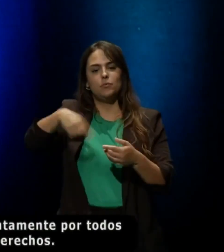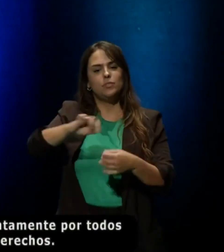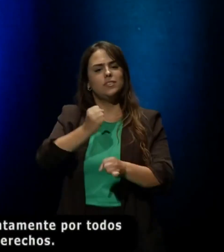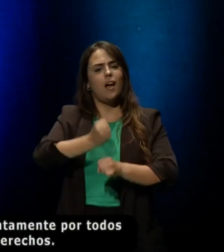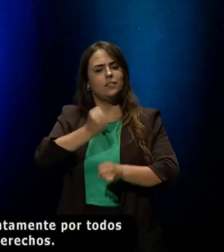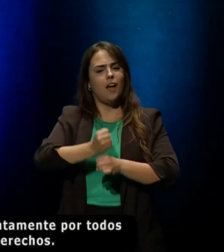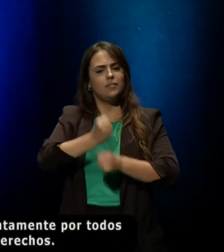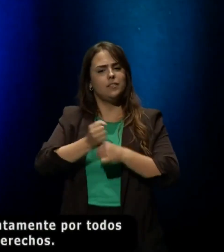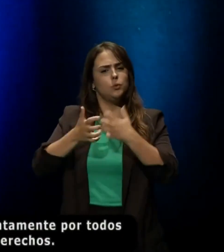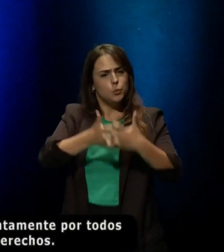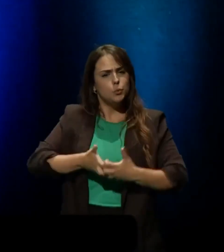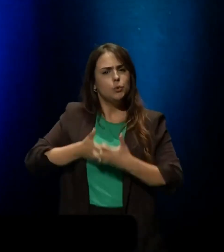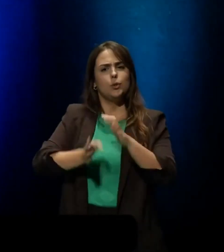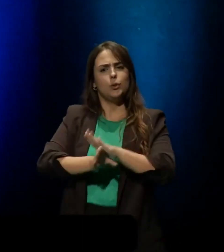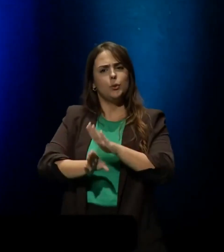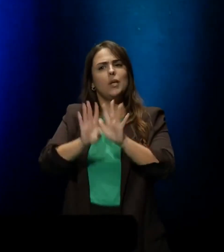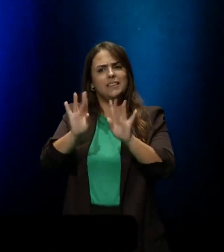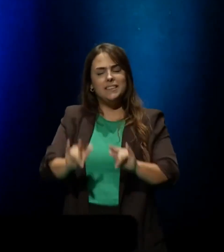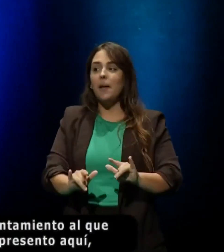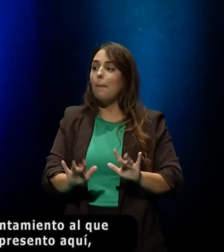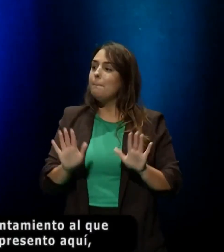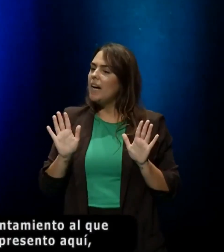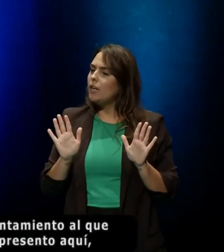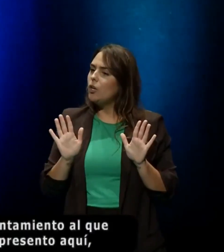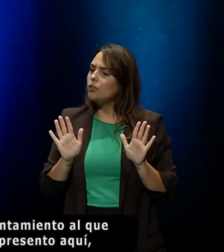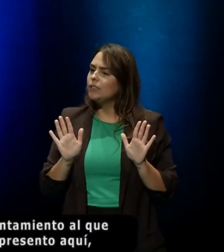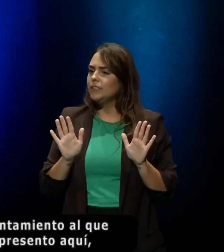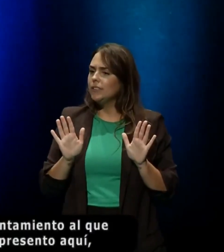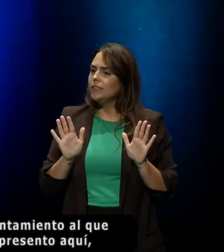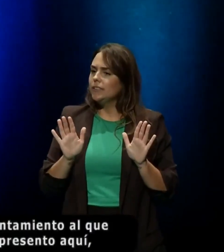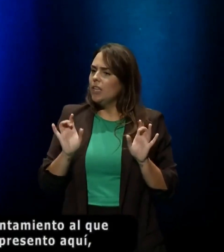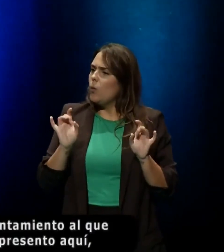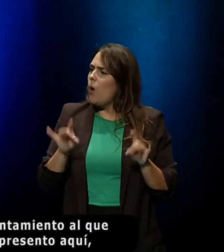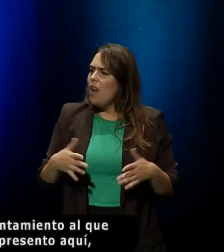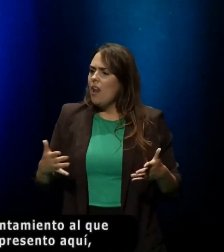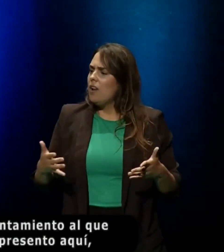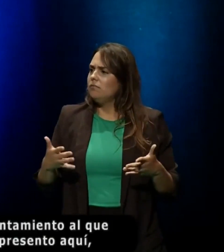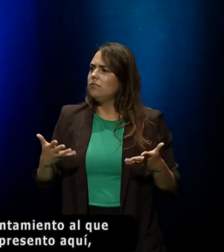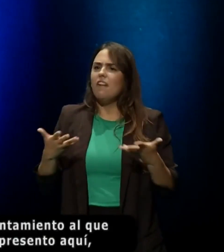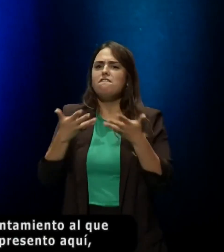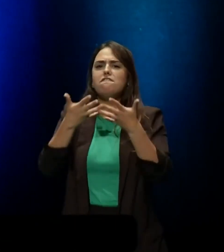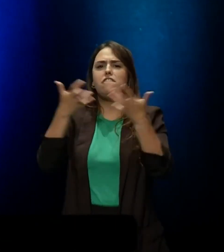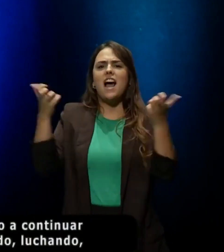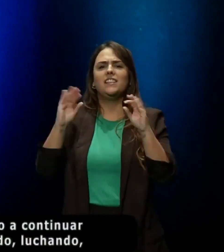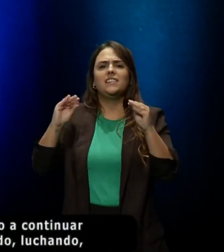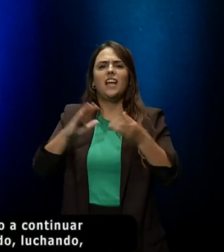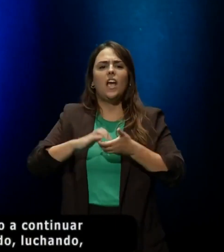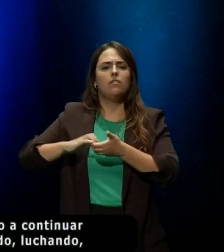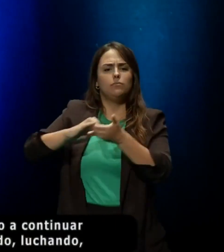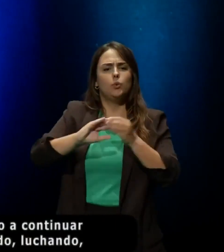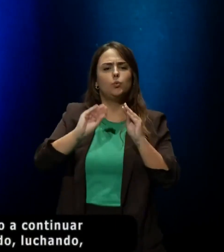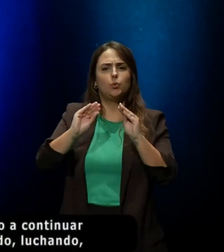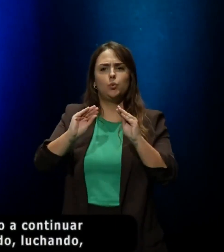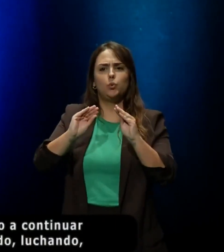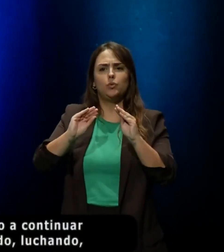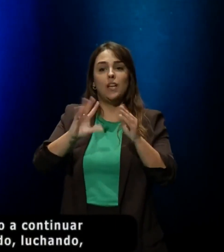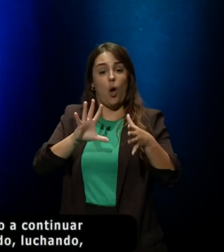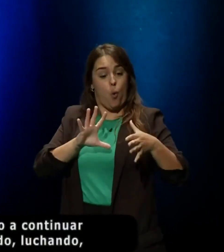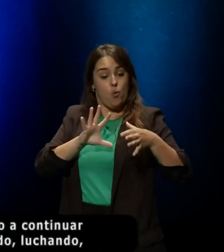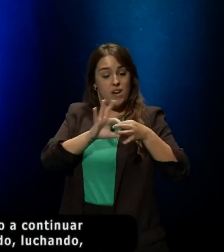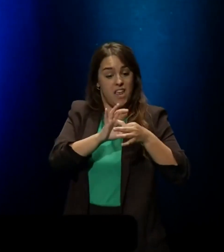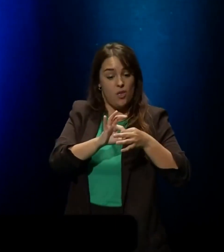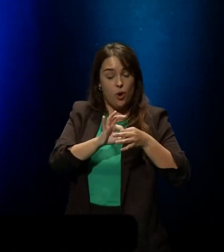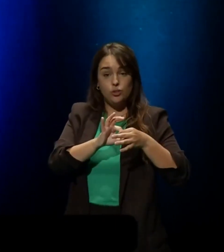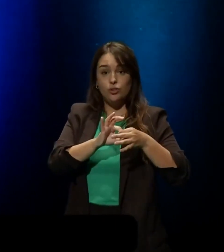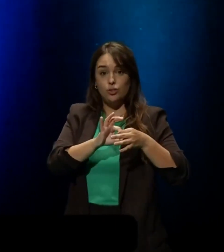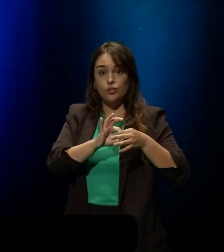trabajando, luchando, pero siempre, como reza el eslogan de vuestra confederación, unidos y en